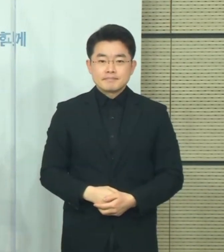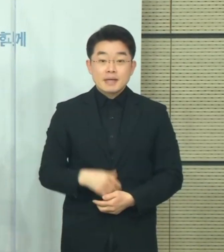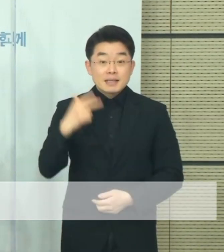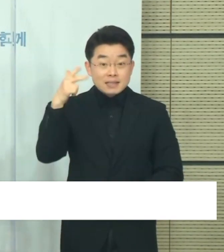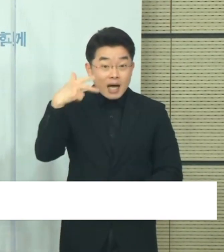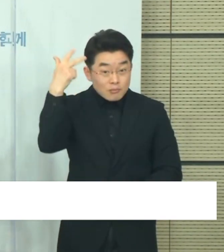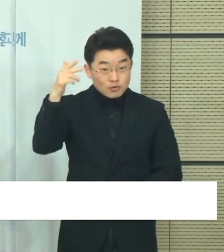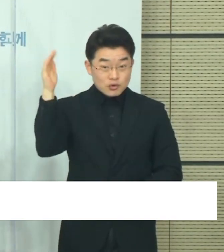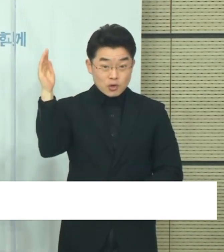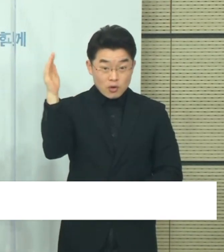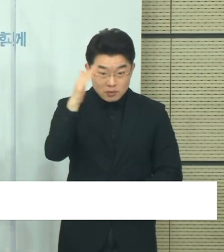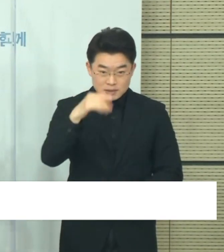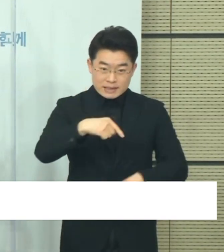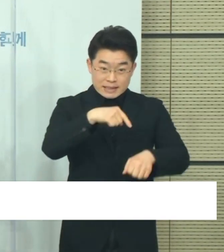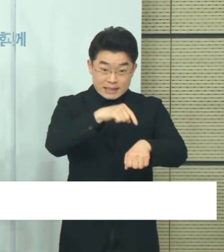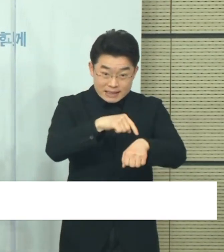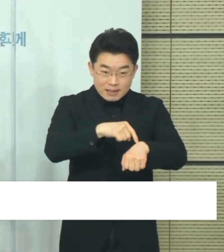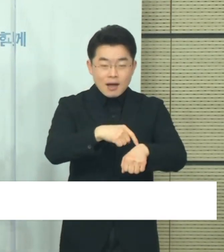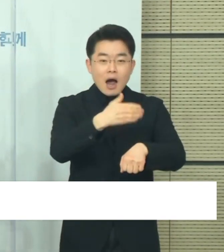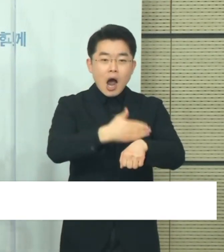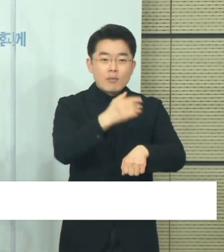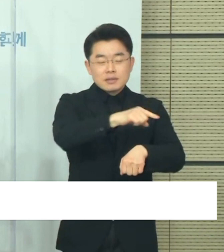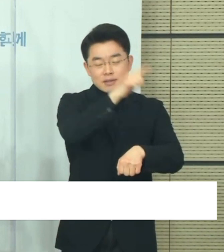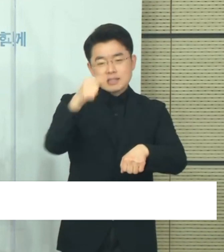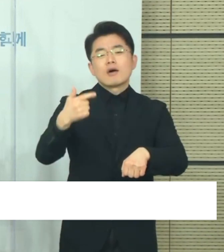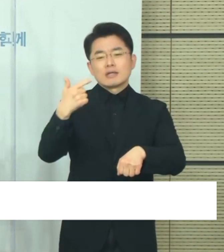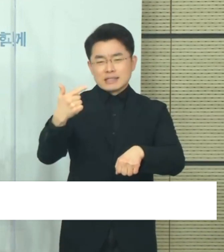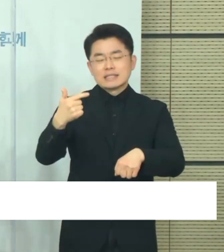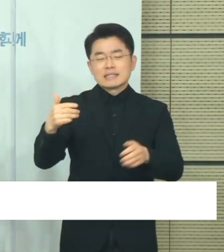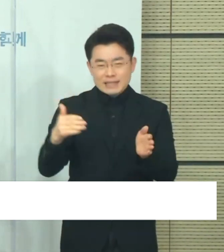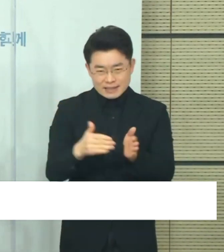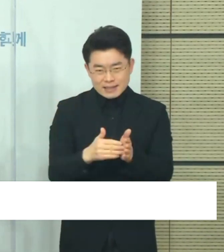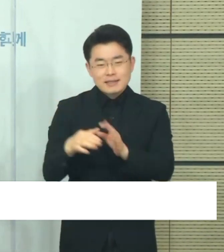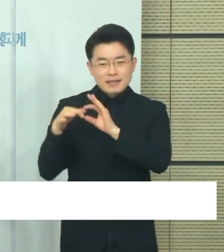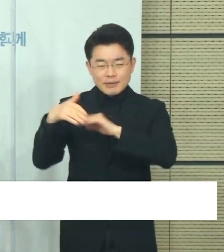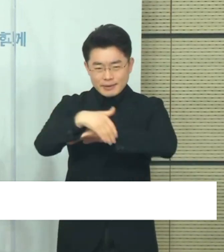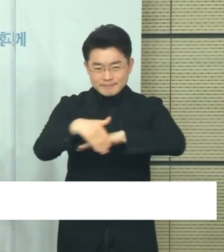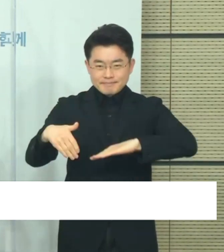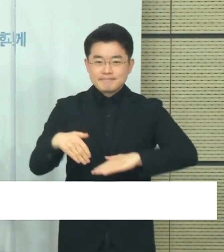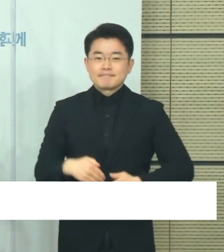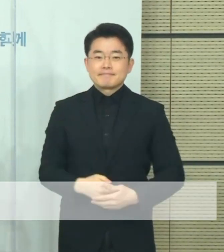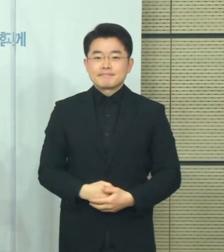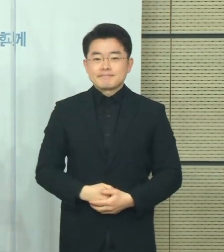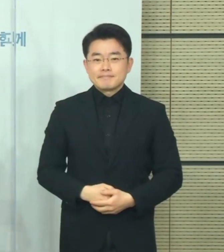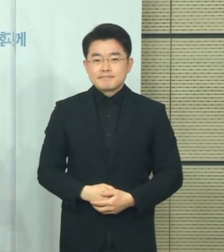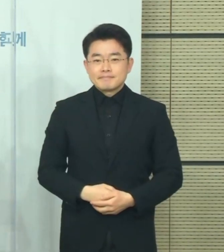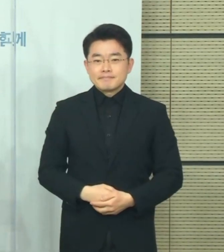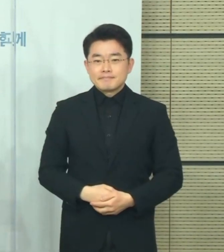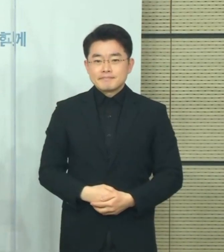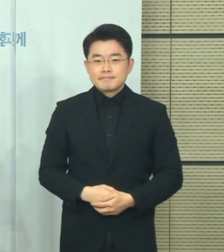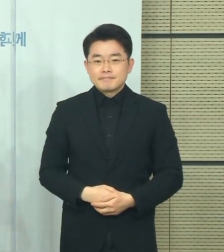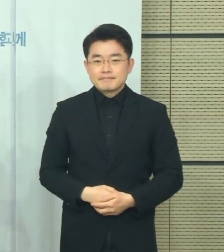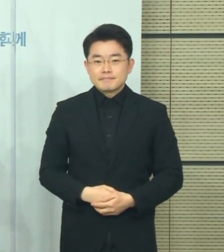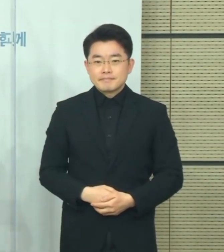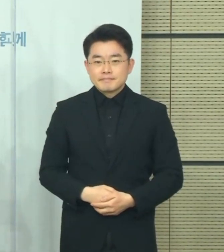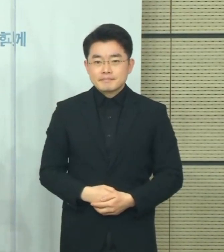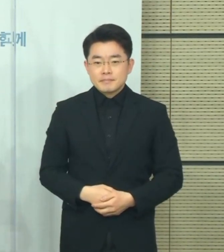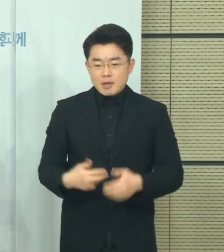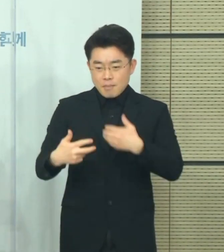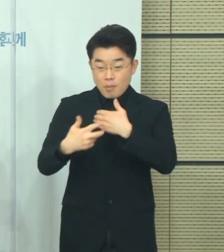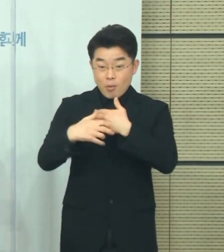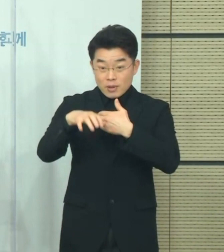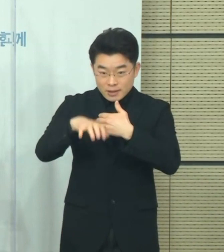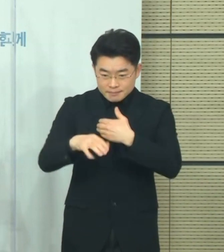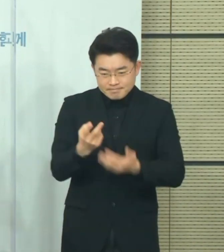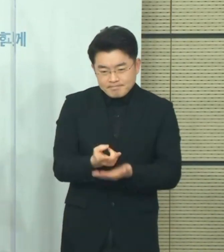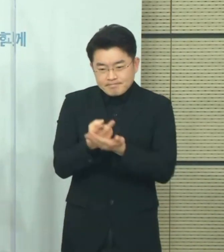다음주 부터는 다시 모든 검사소 가 정상 운영될 예정입니다 의료 대응 상황에 대해